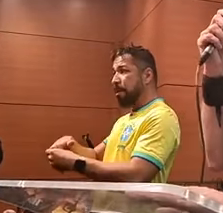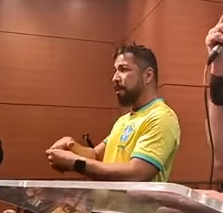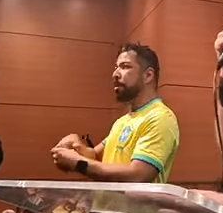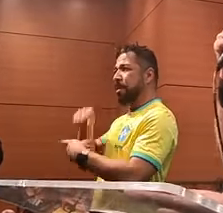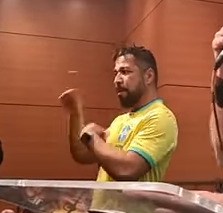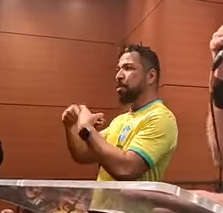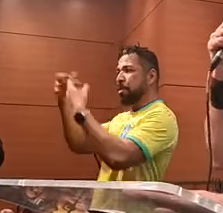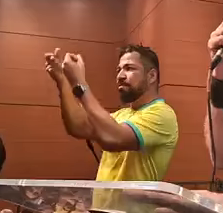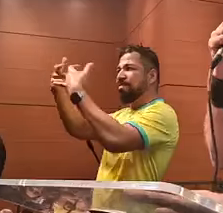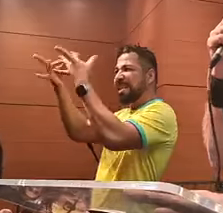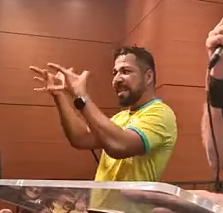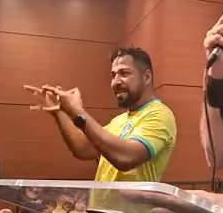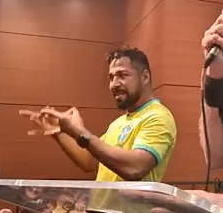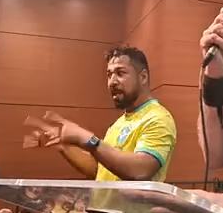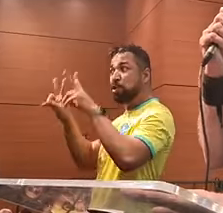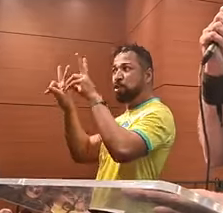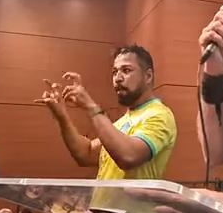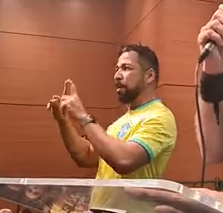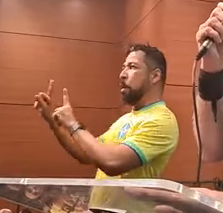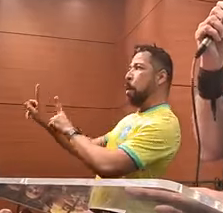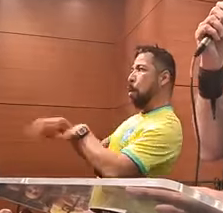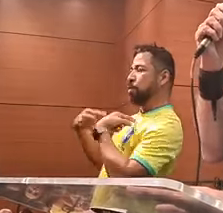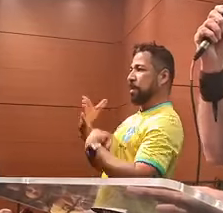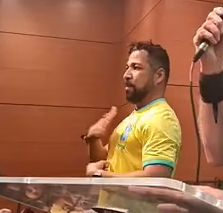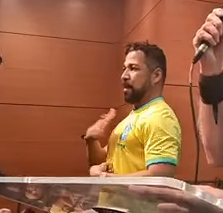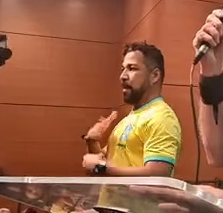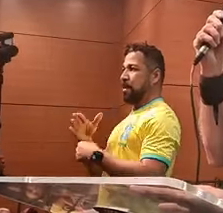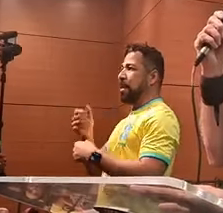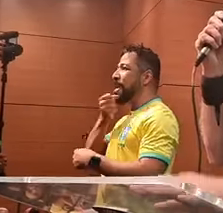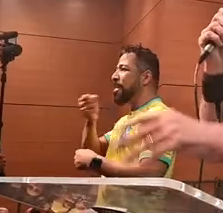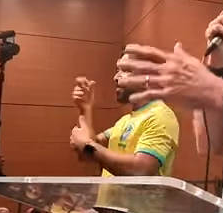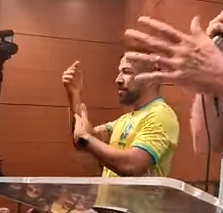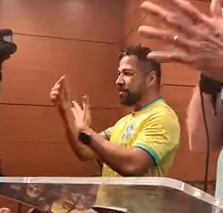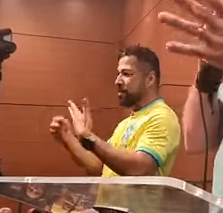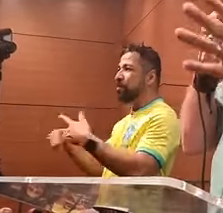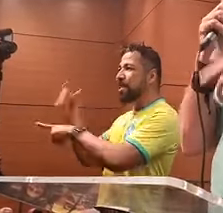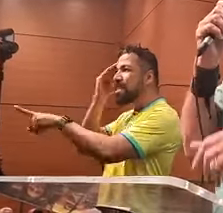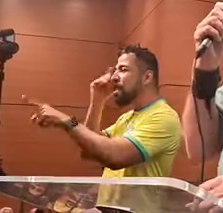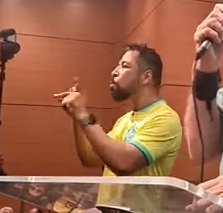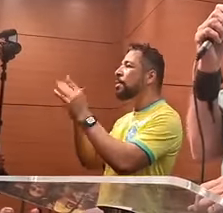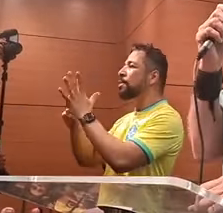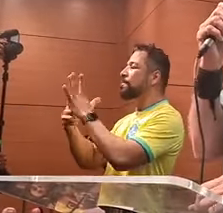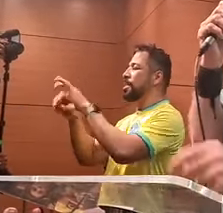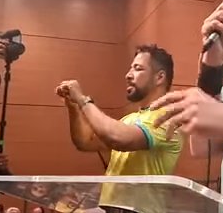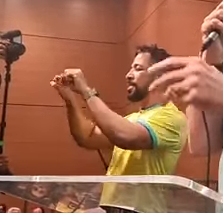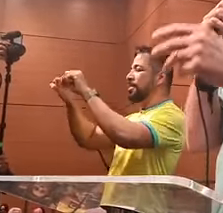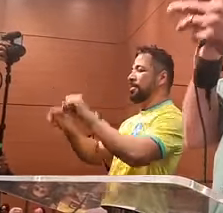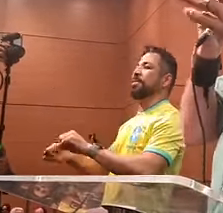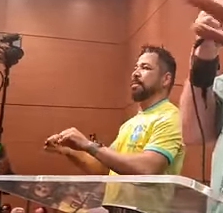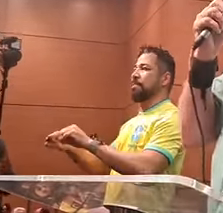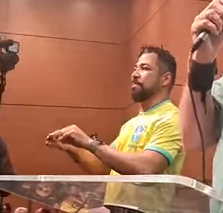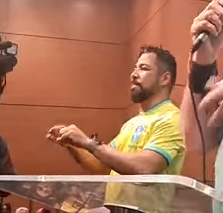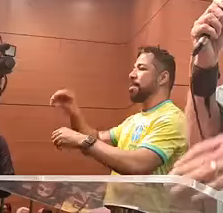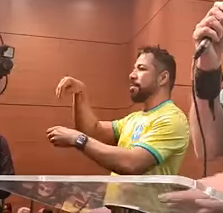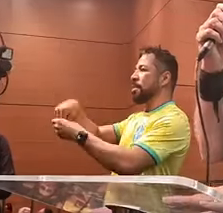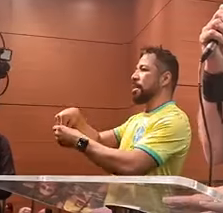nesse assunto. Para que vocês entendam um pouco o que é sistema, o que é